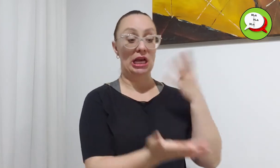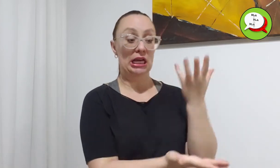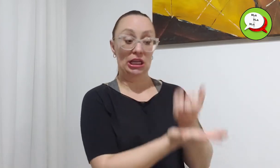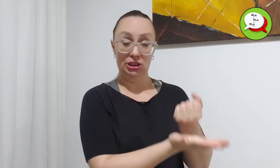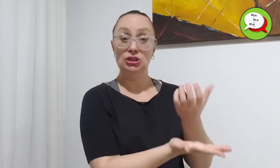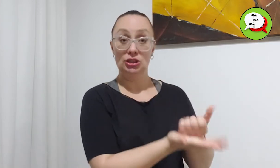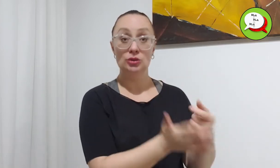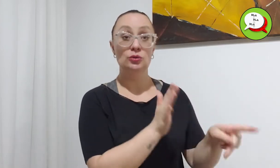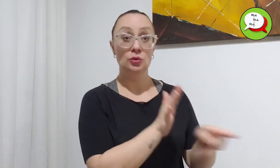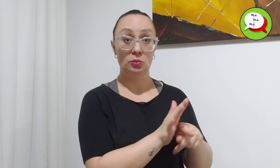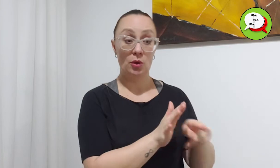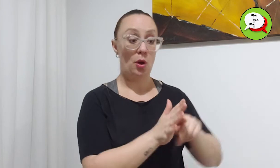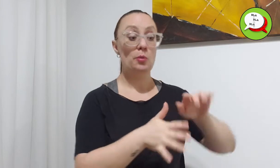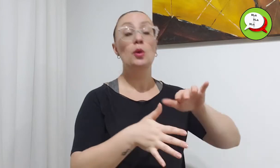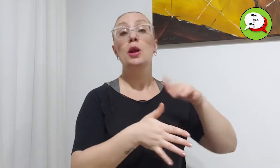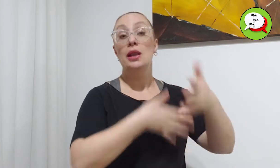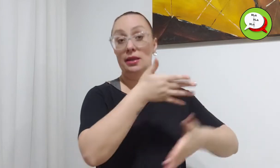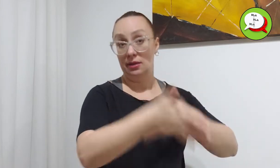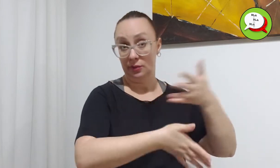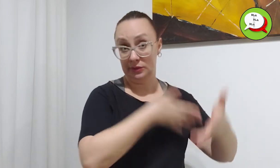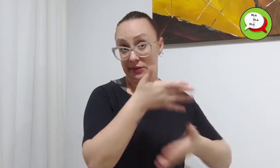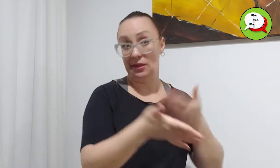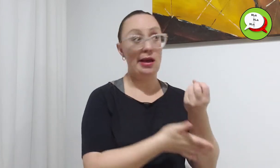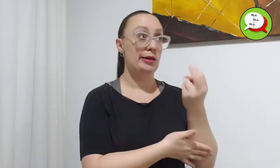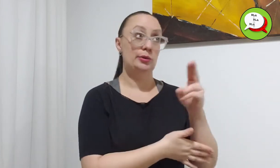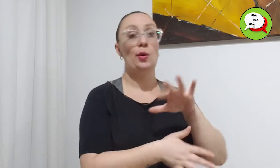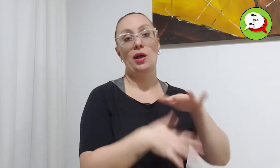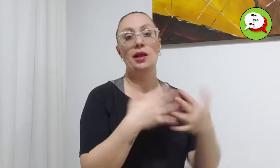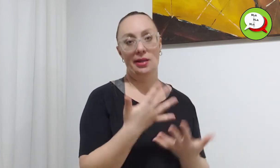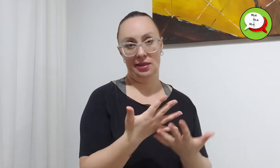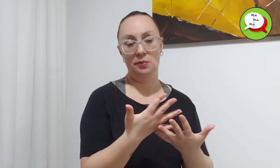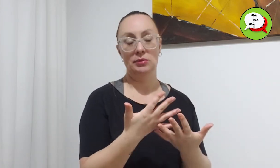tecnologia para registrar a língua de sinais,